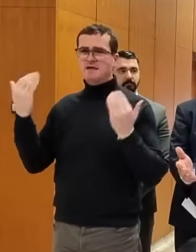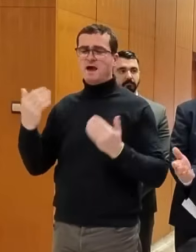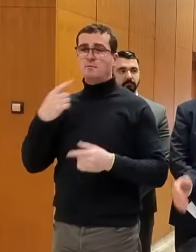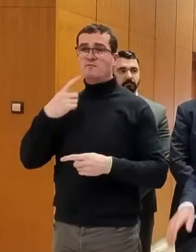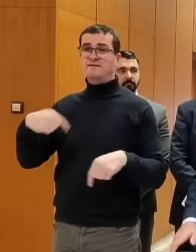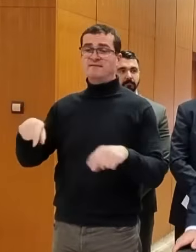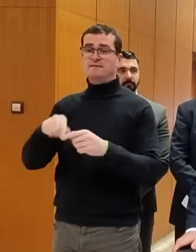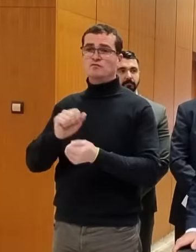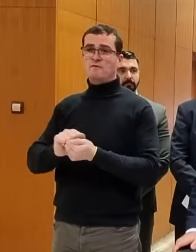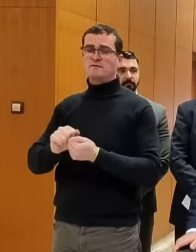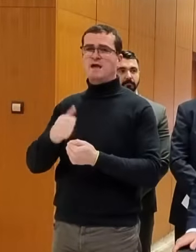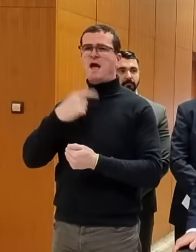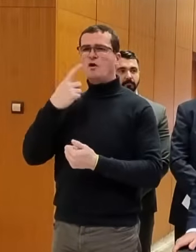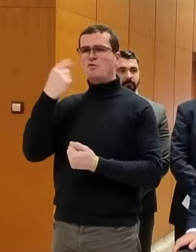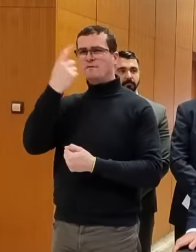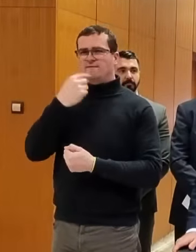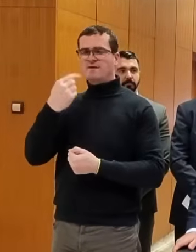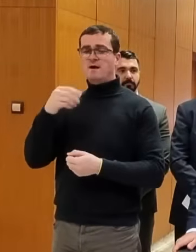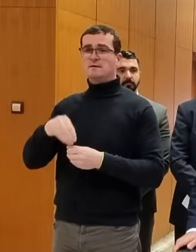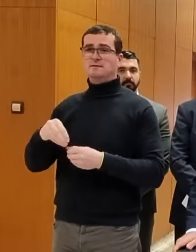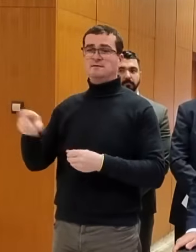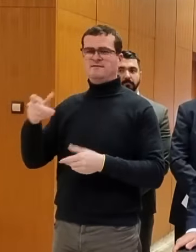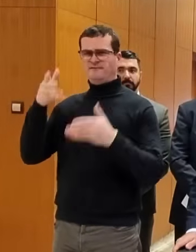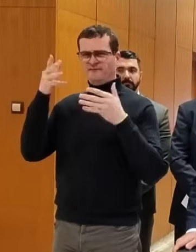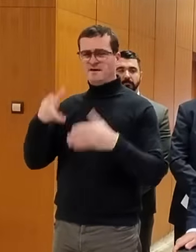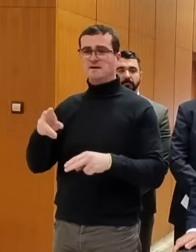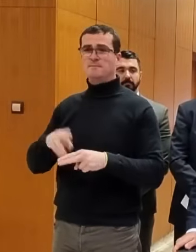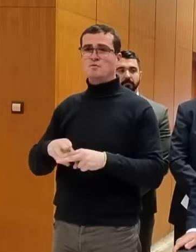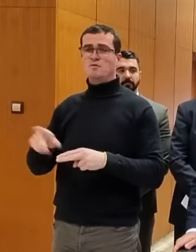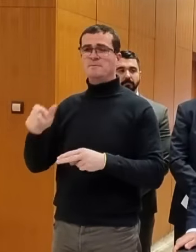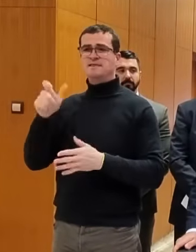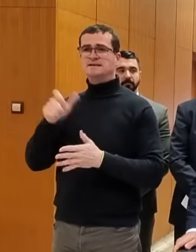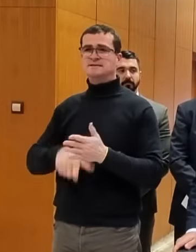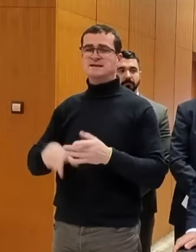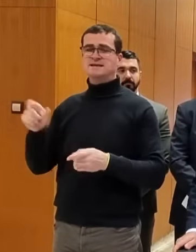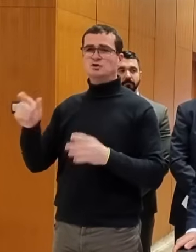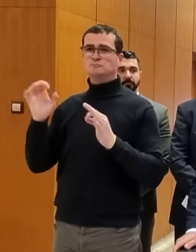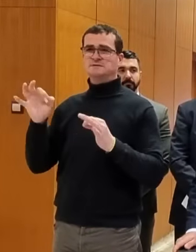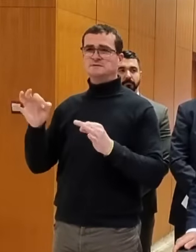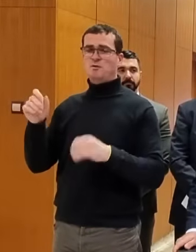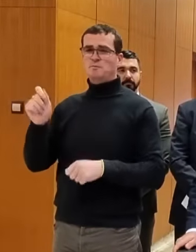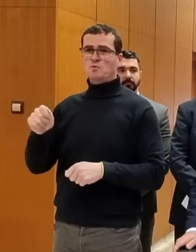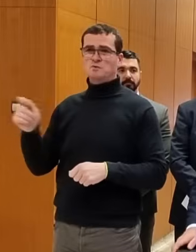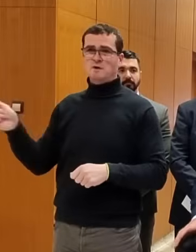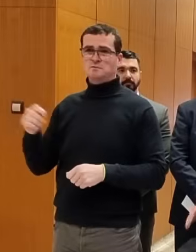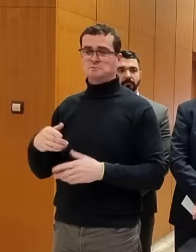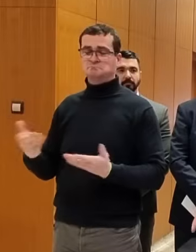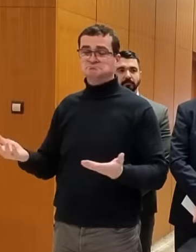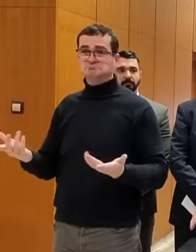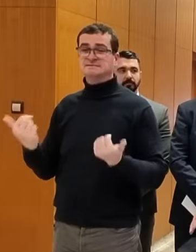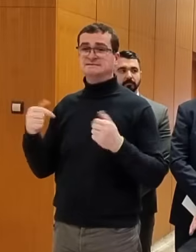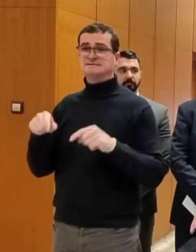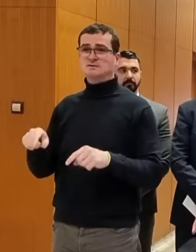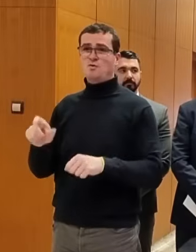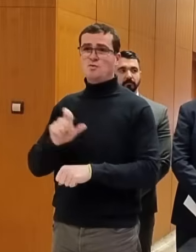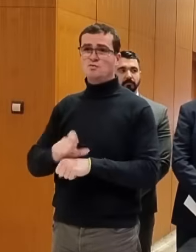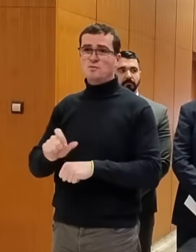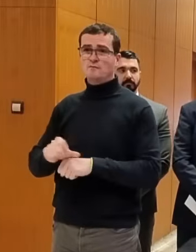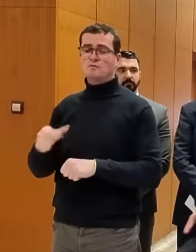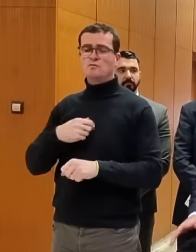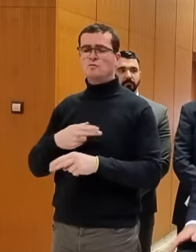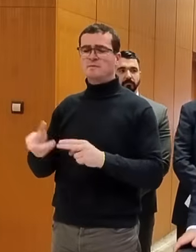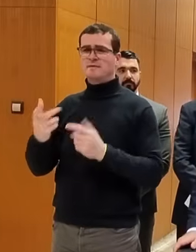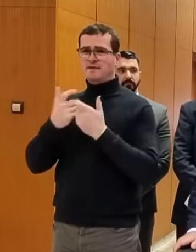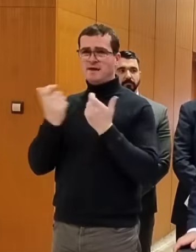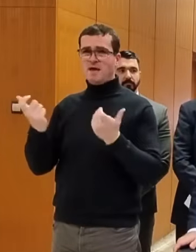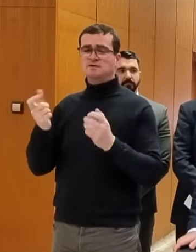Povedzte vy, novinári, ako by ste sa tvárili na to, že či veríte potom nestrannosti tej špeciálnej prokuratúry. Z tohoto dôvodu je